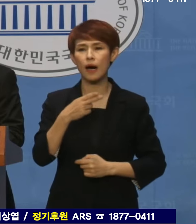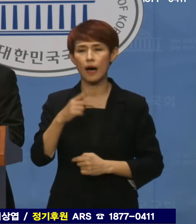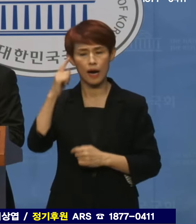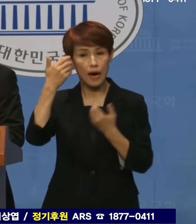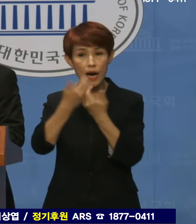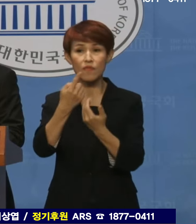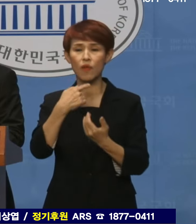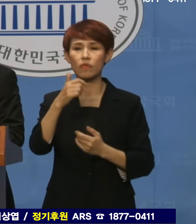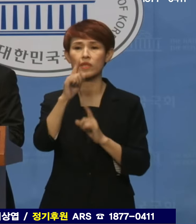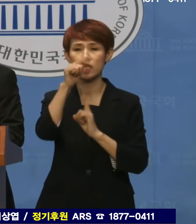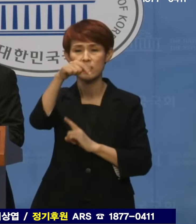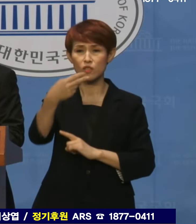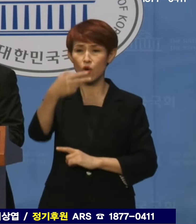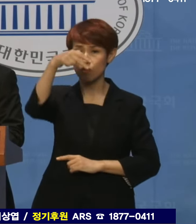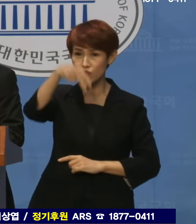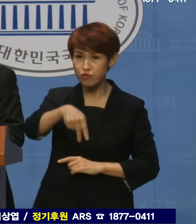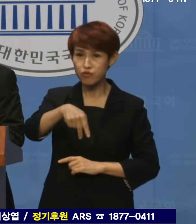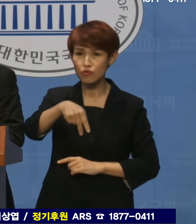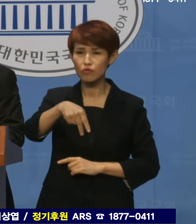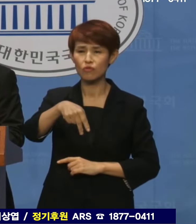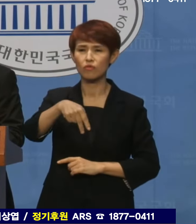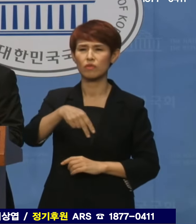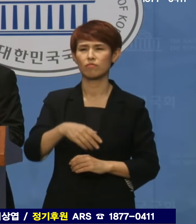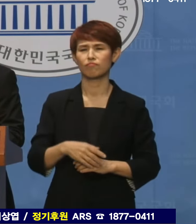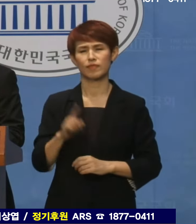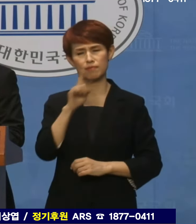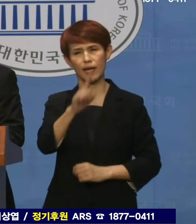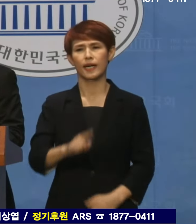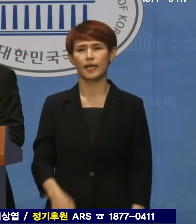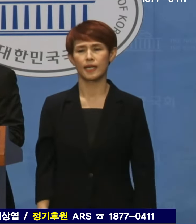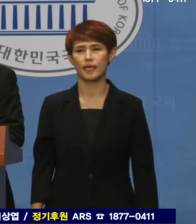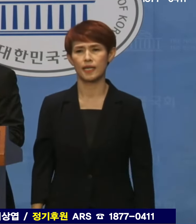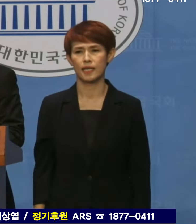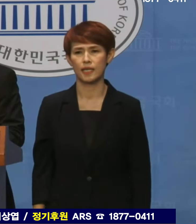들었던 이철규 의원이라니 이게 무슨 경우입니까?